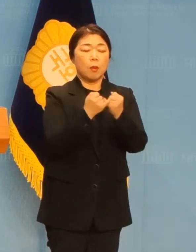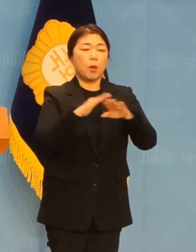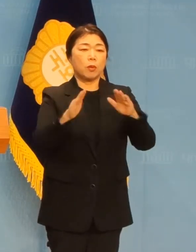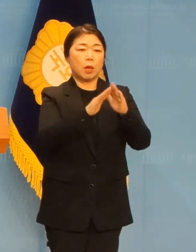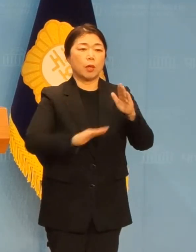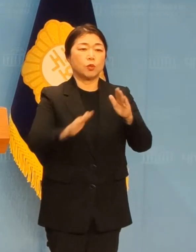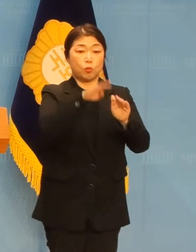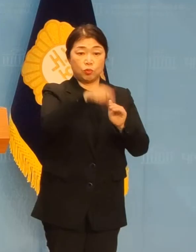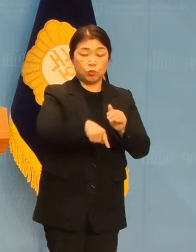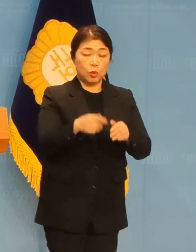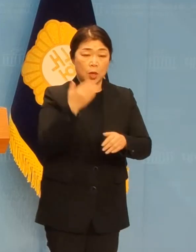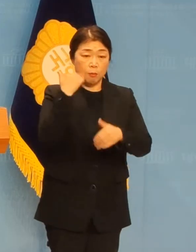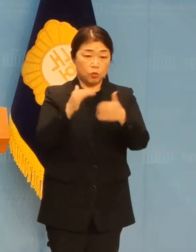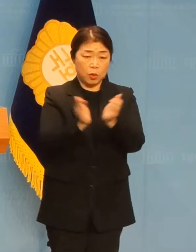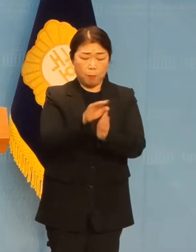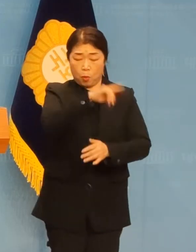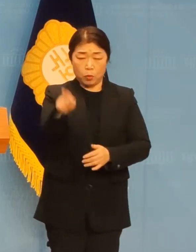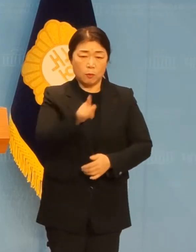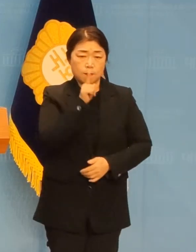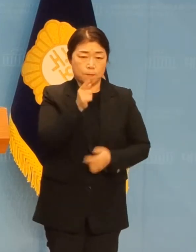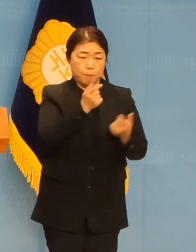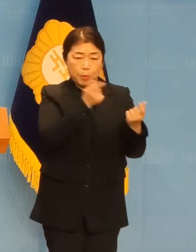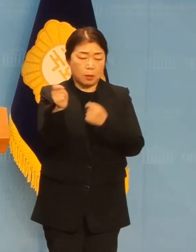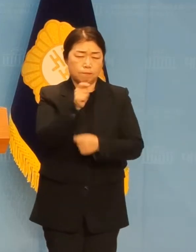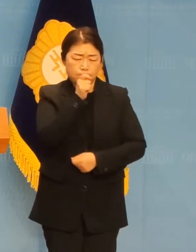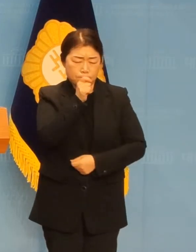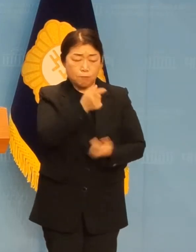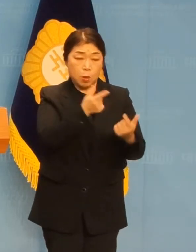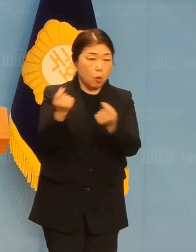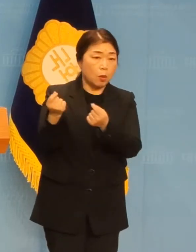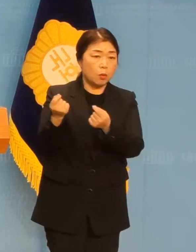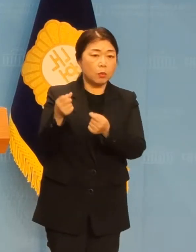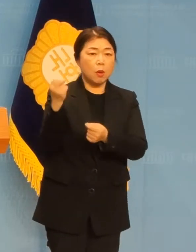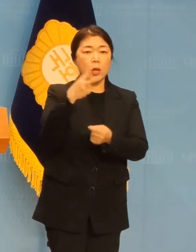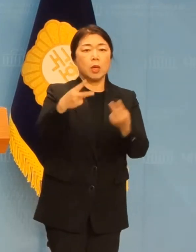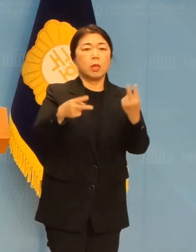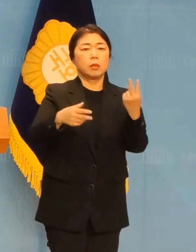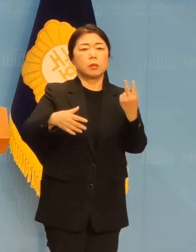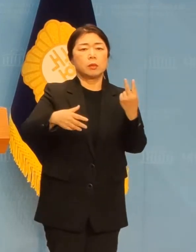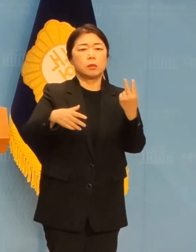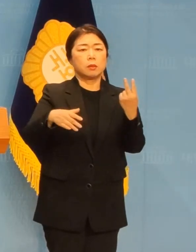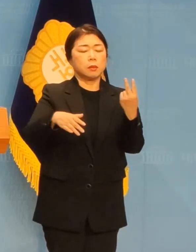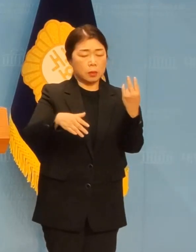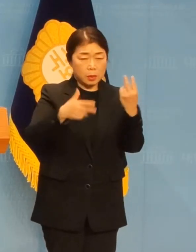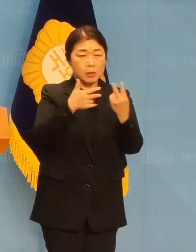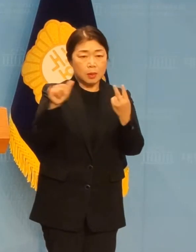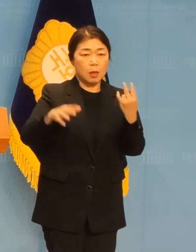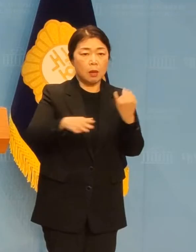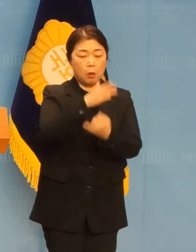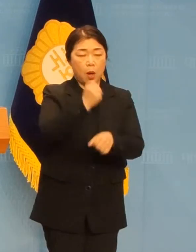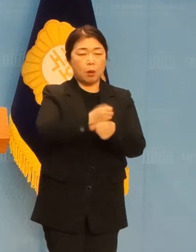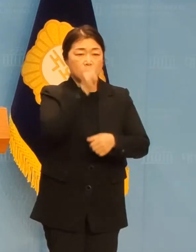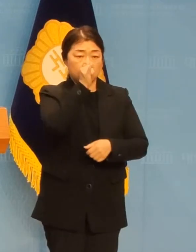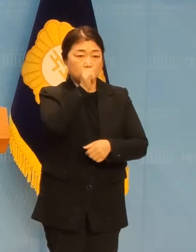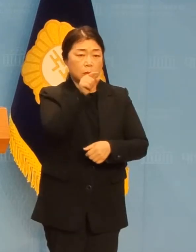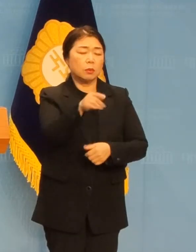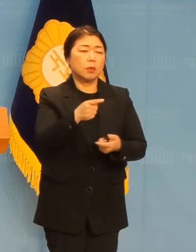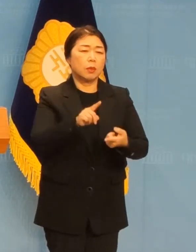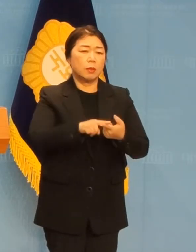민주당의 모든 의원들이 침묵하고 있고 심지어 2차 가해를 하고 있습니다. 이것에 대해 부끄러워해야